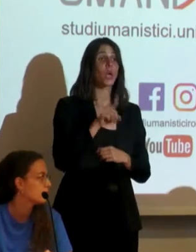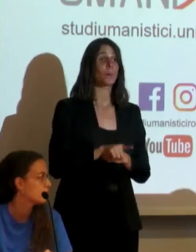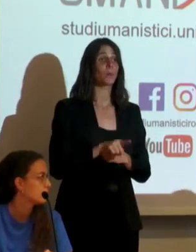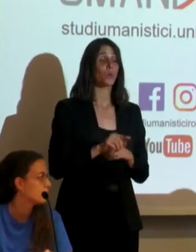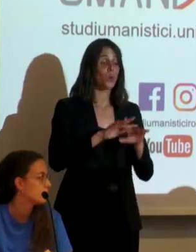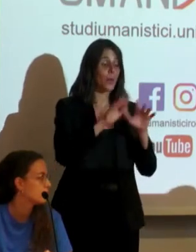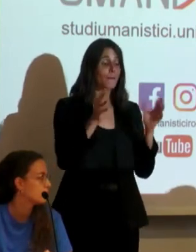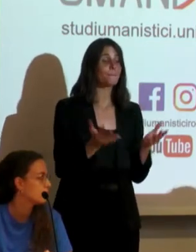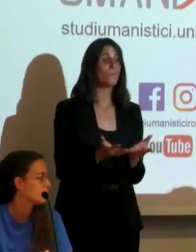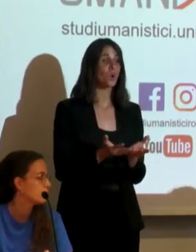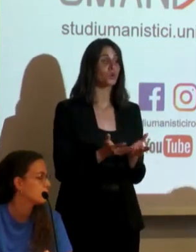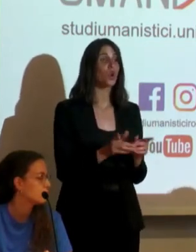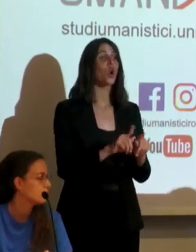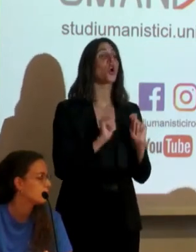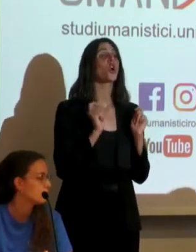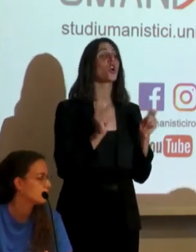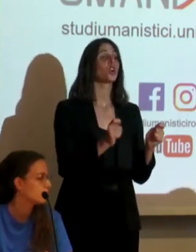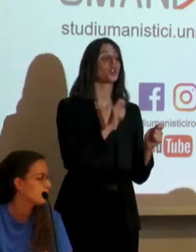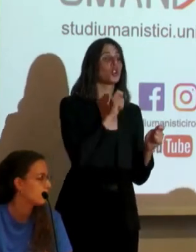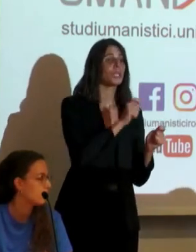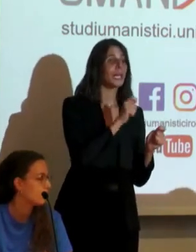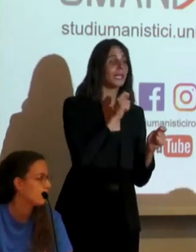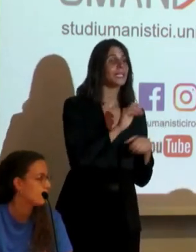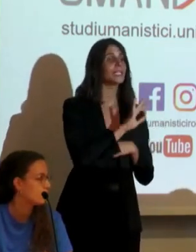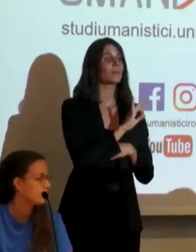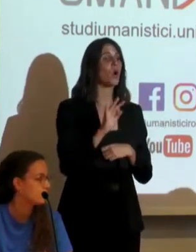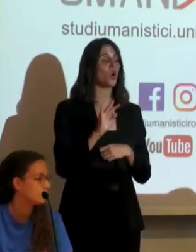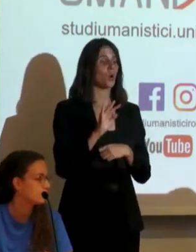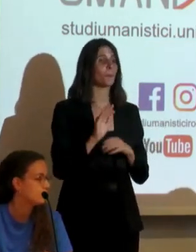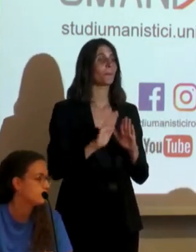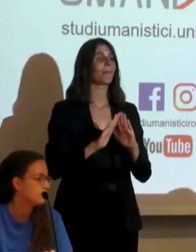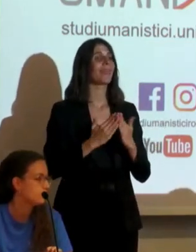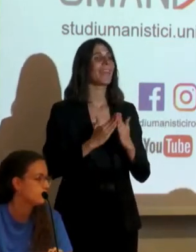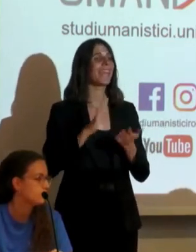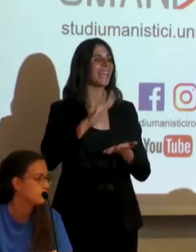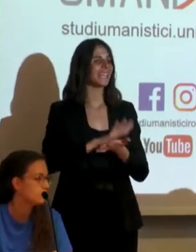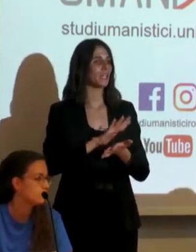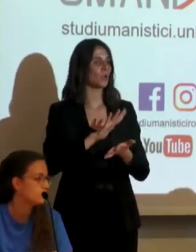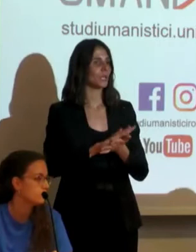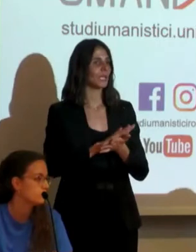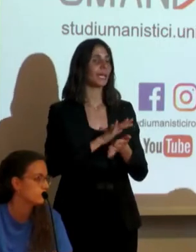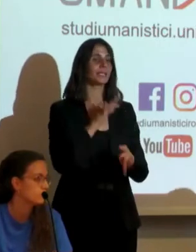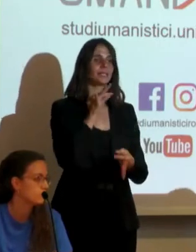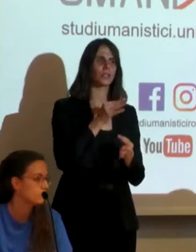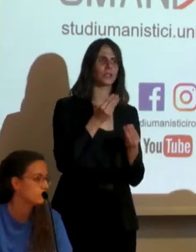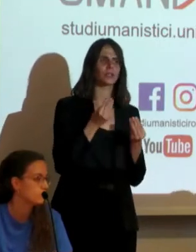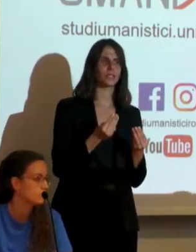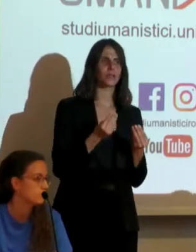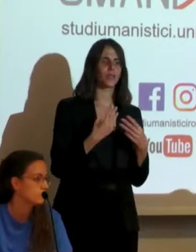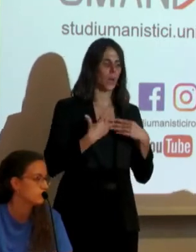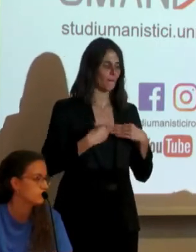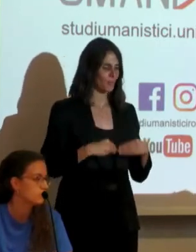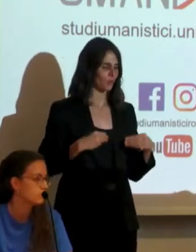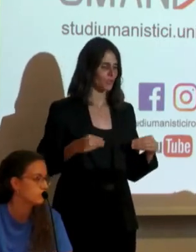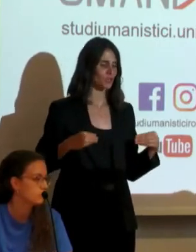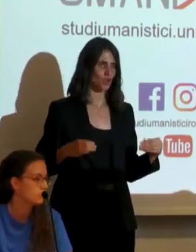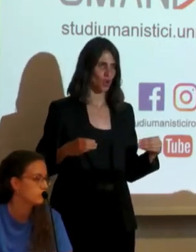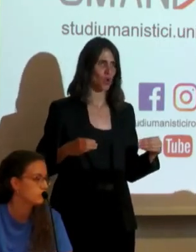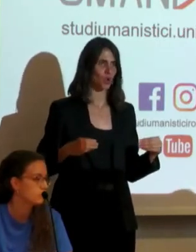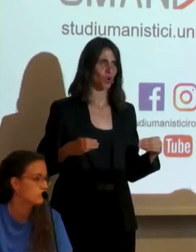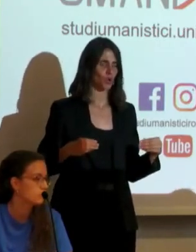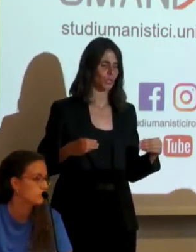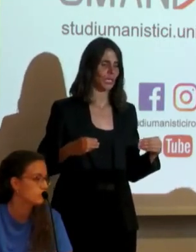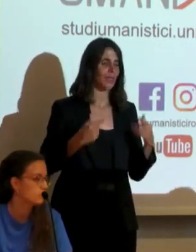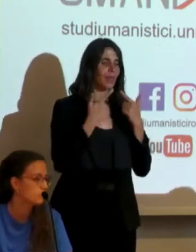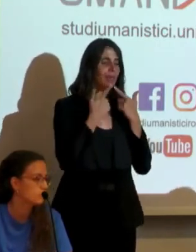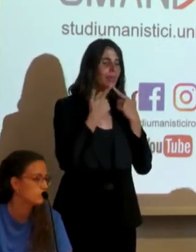del giornalismo, diciamo di tutte quelle professioni che in qualche modo fanno dell'utilizzo, no, della